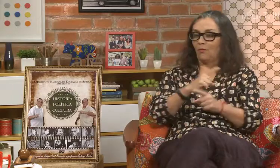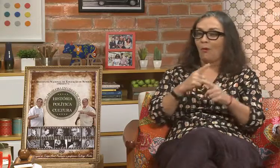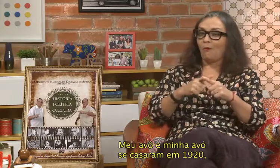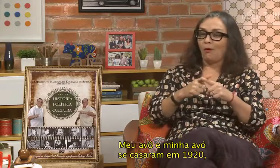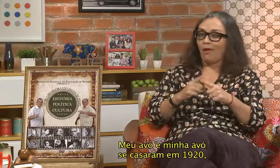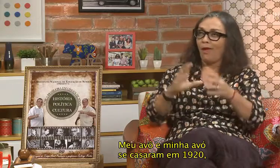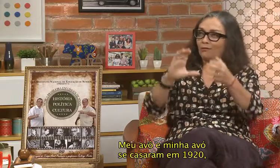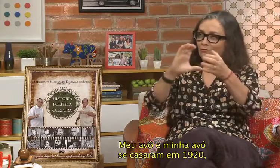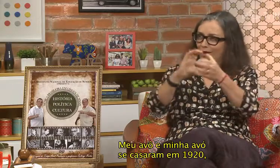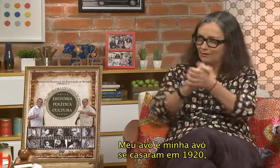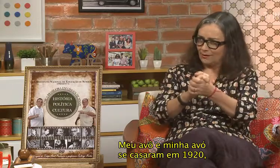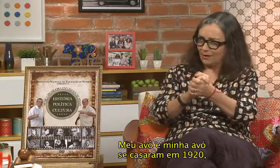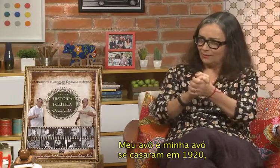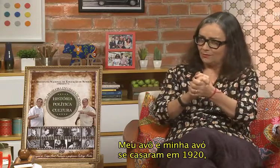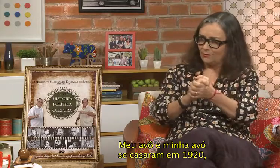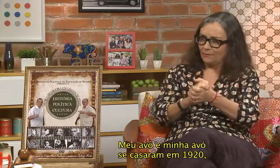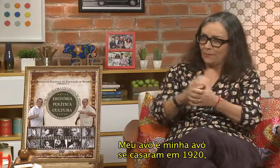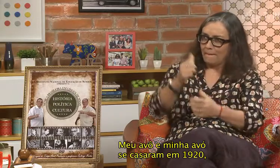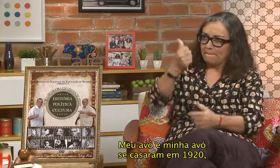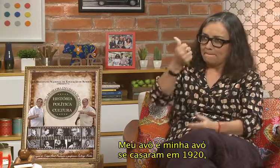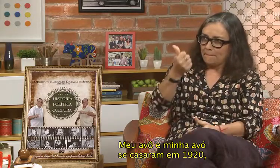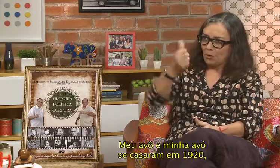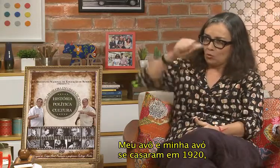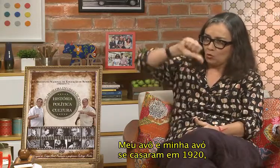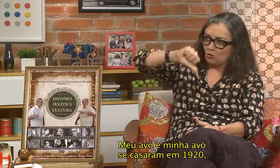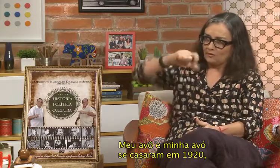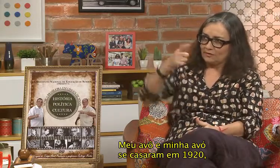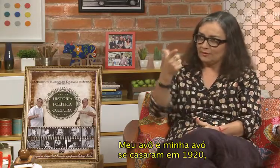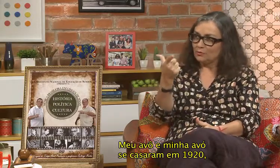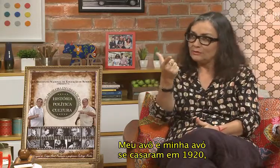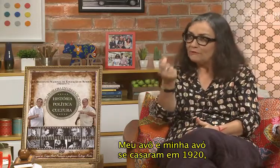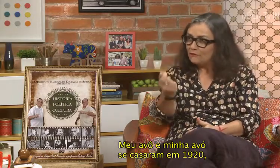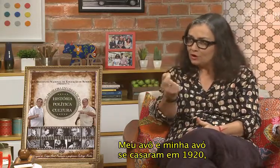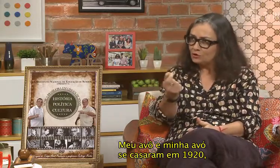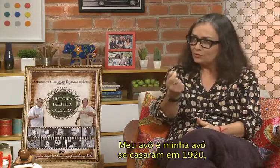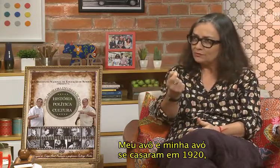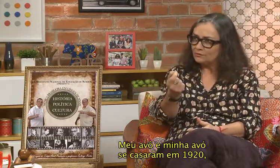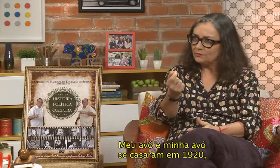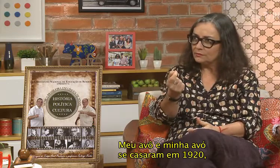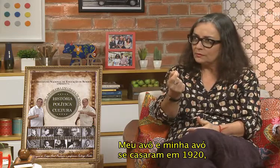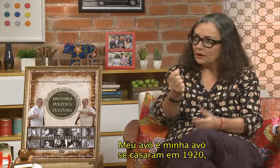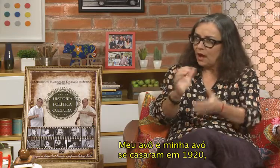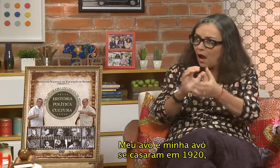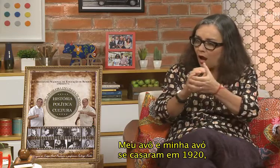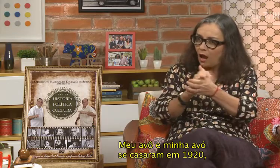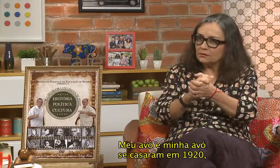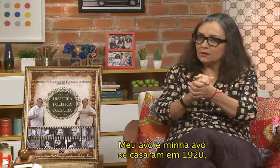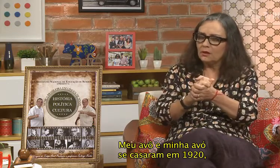Meu avô e minha avó, eles se casaram em 1920.